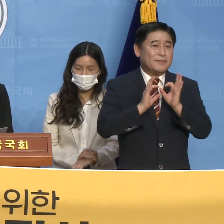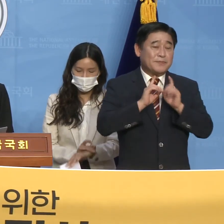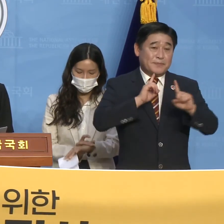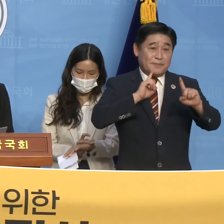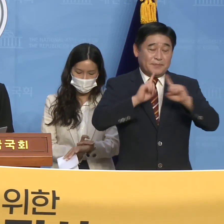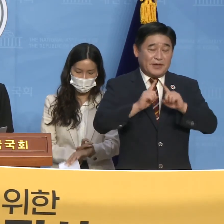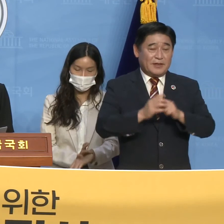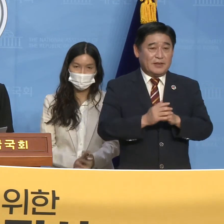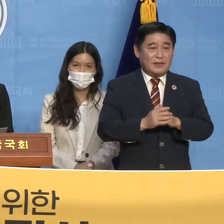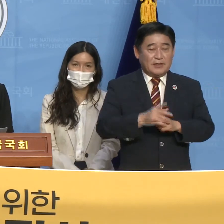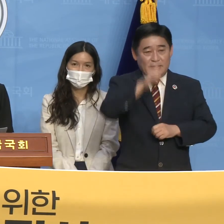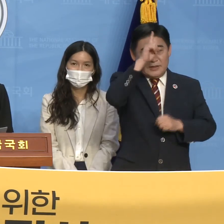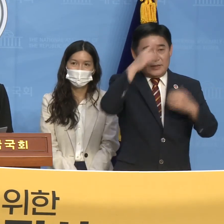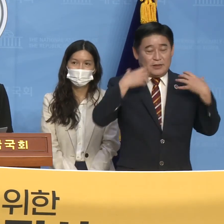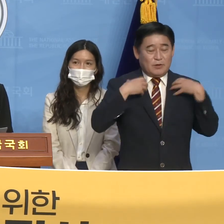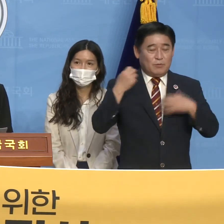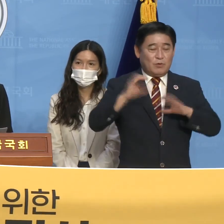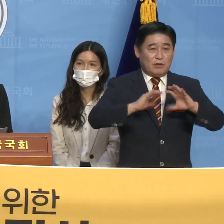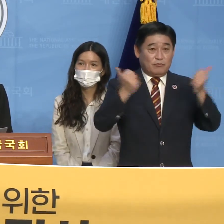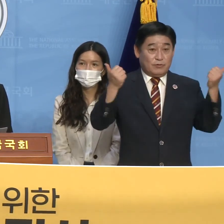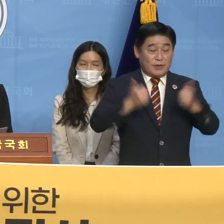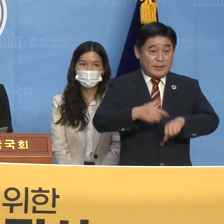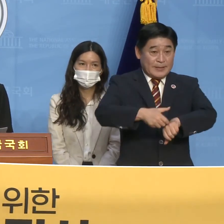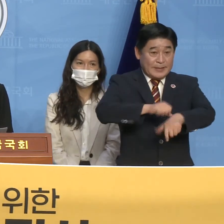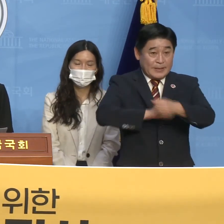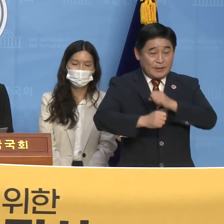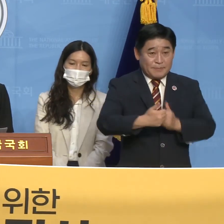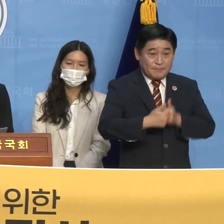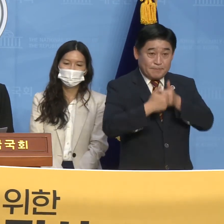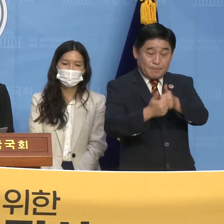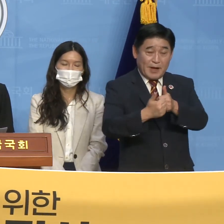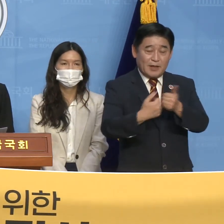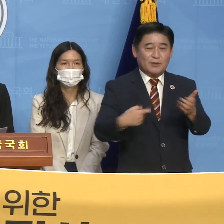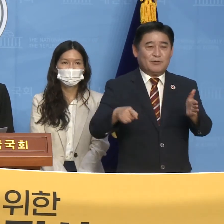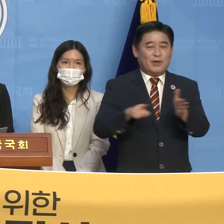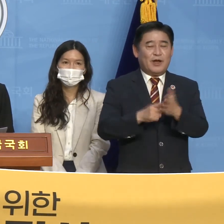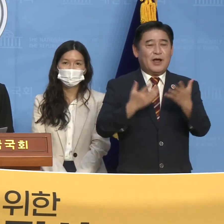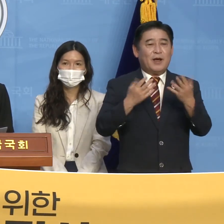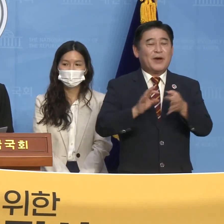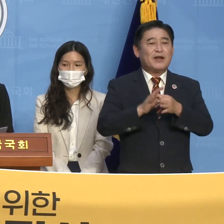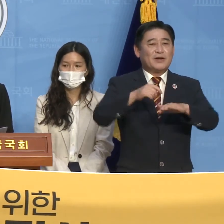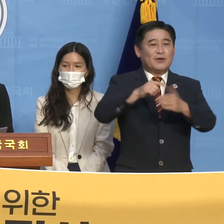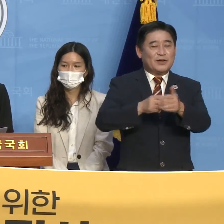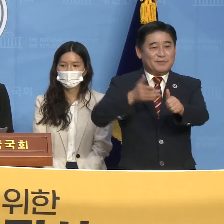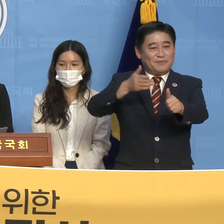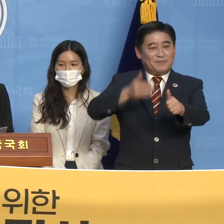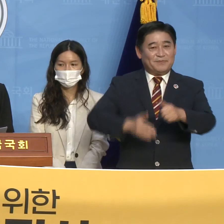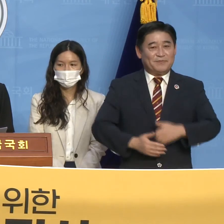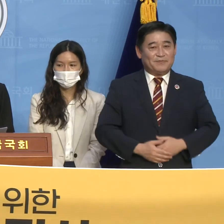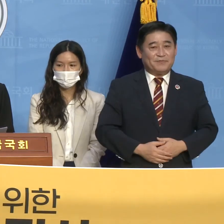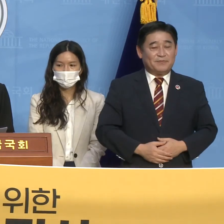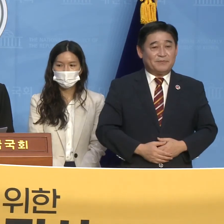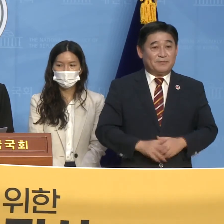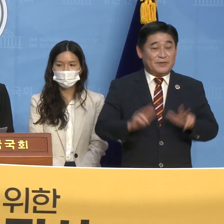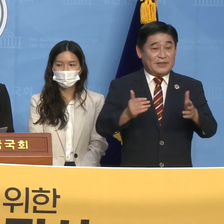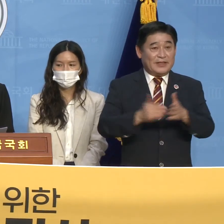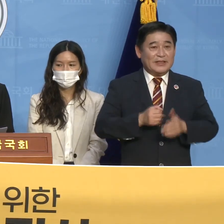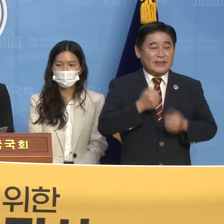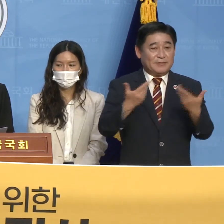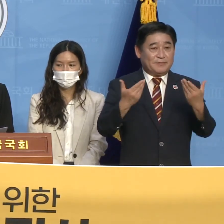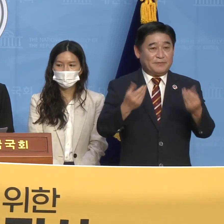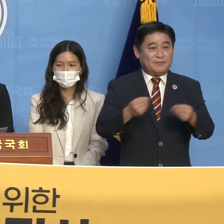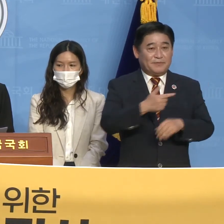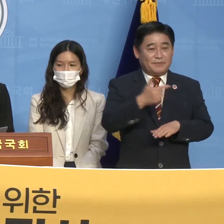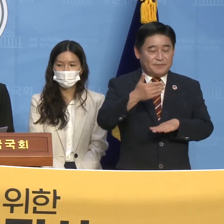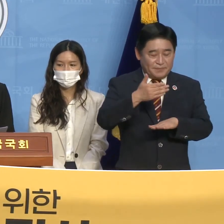목소리입니다. 정부와 국회에서 적극적으로 대응할 수 있도록 많은 관심 부탁드립니다. 이상으로